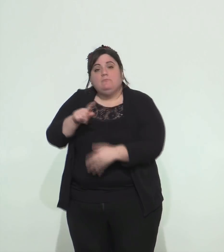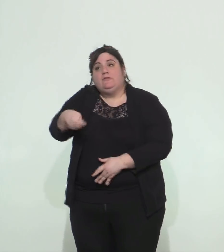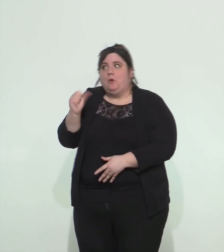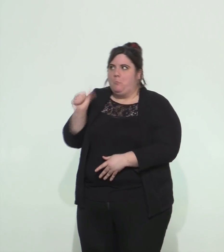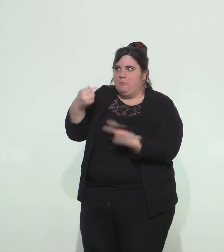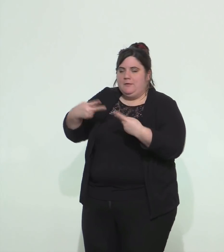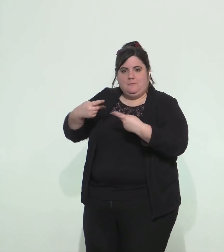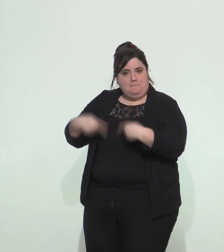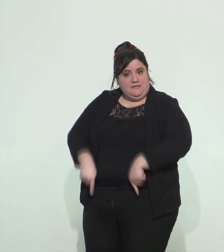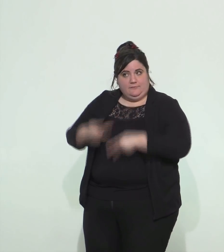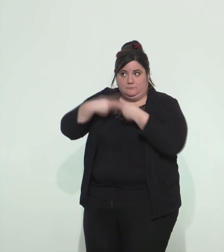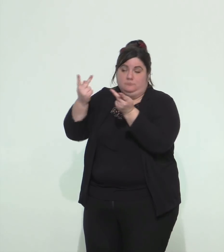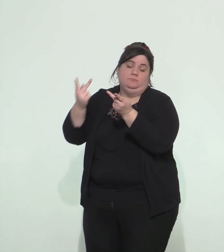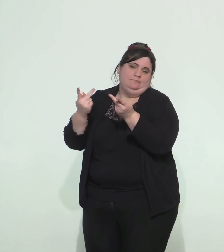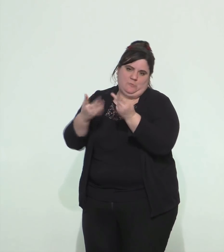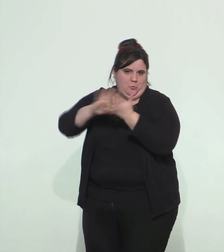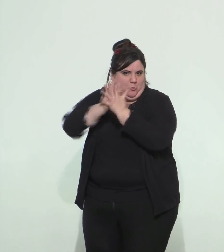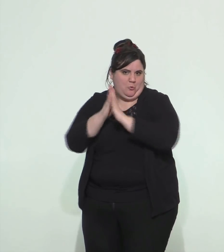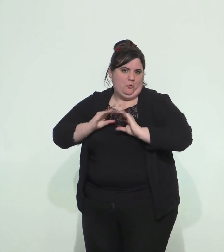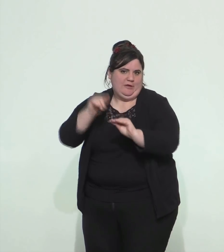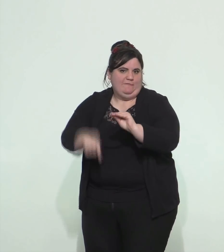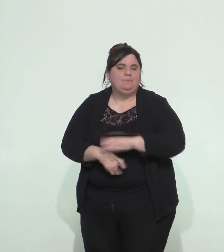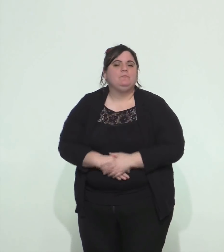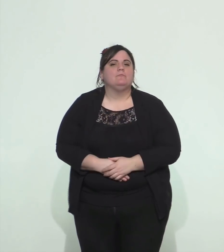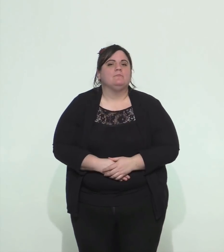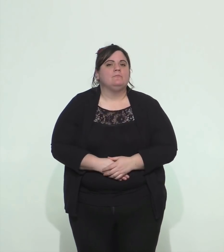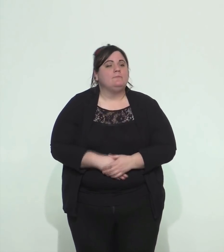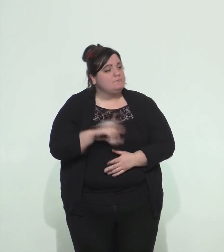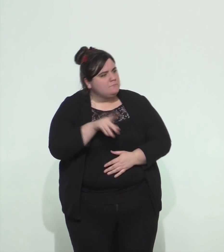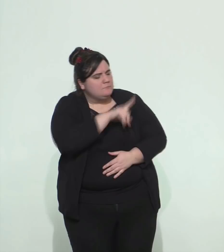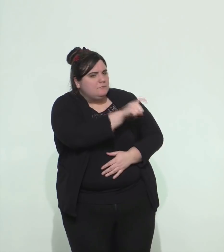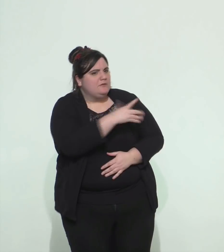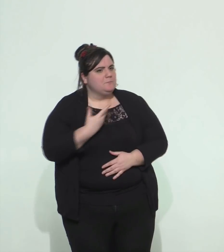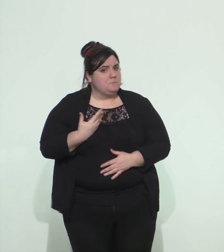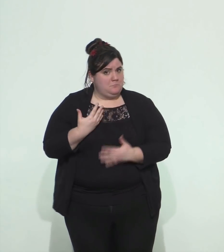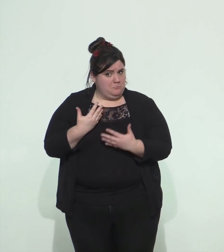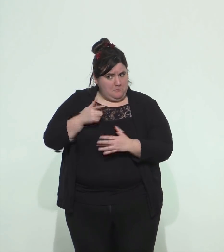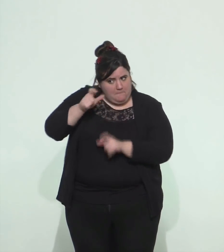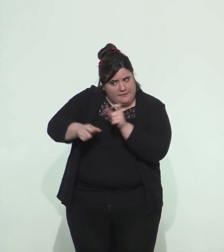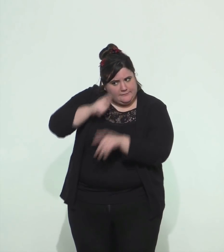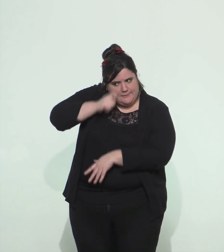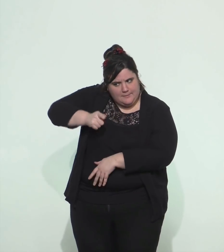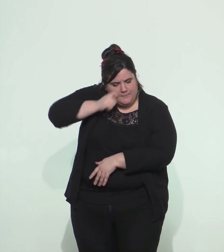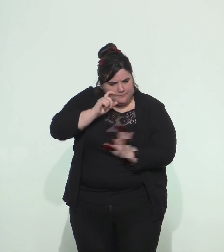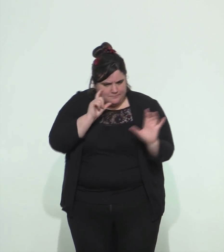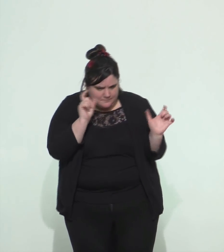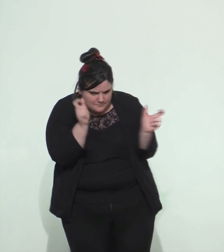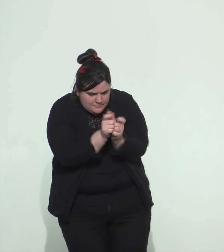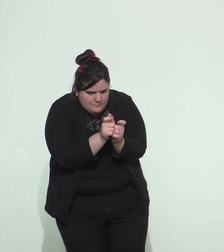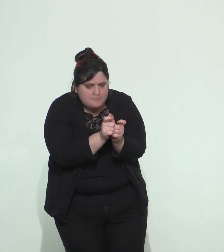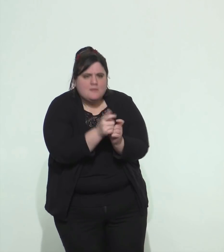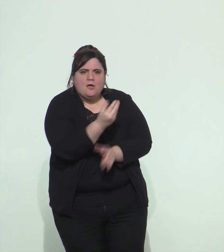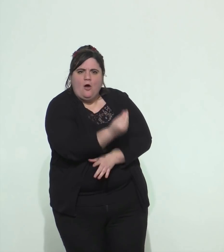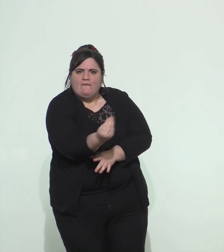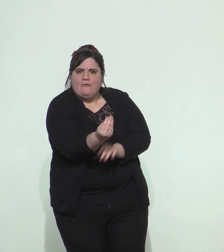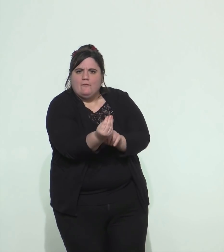Midi. Plusieurs spécialistes alertent sur des formes graves chez des enfants qui sont proches de la maladie Kawasaki et soupçonnent un